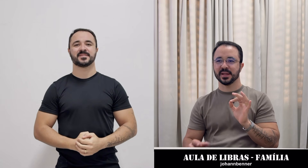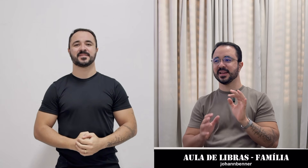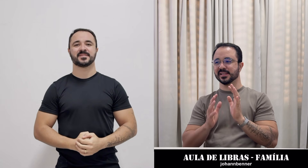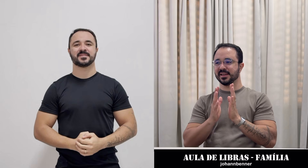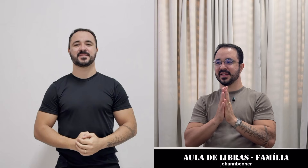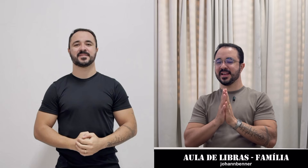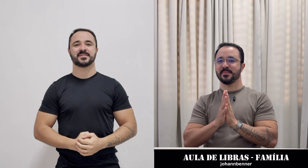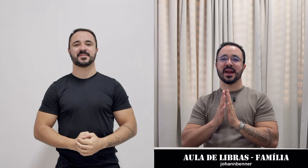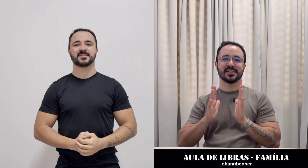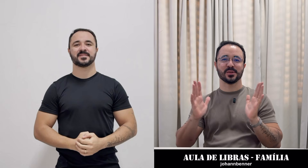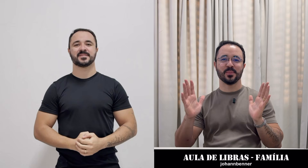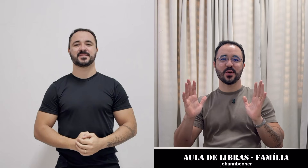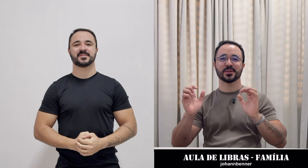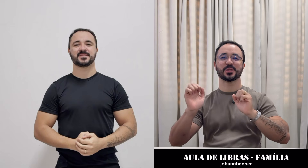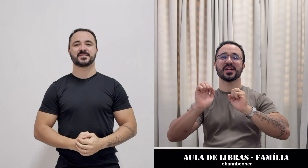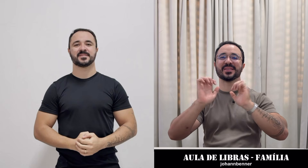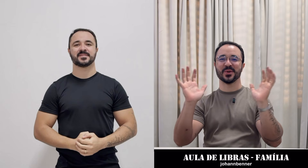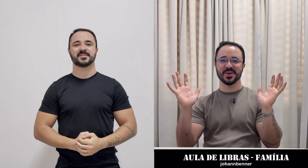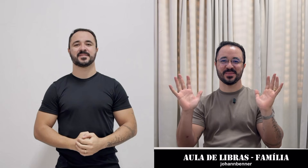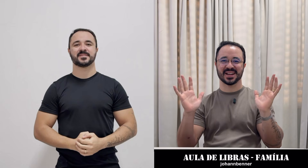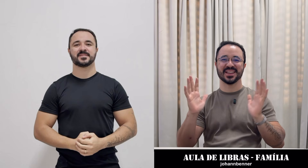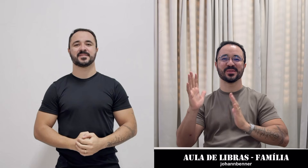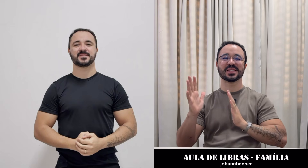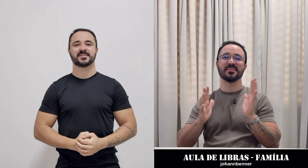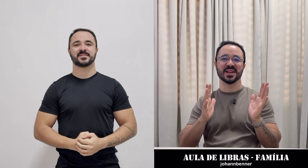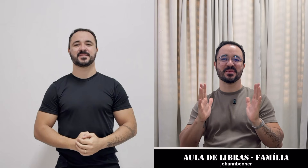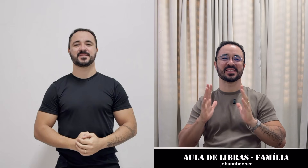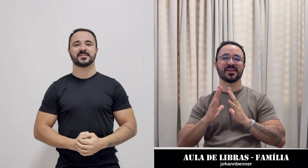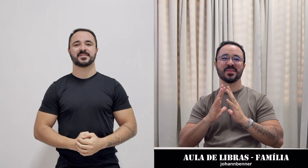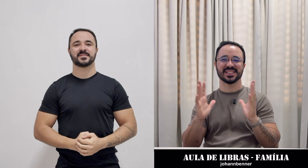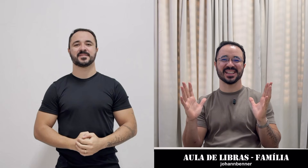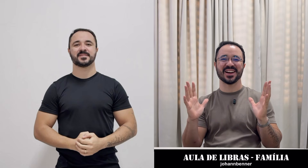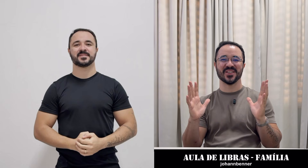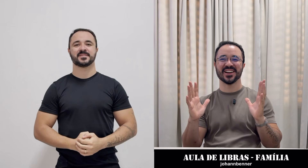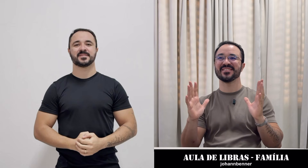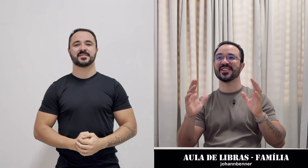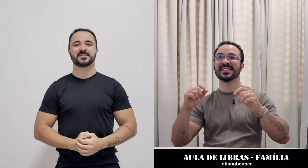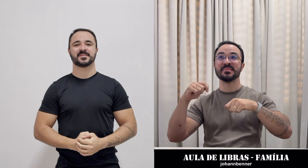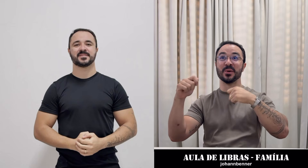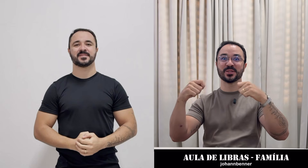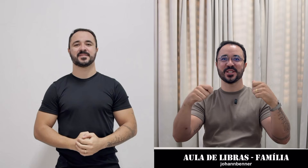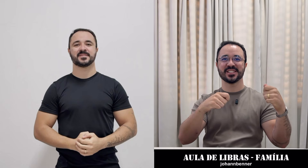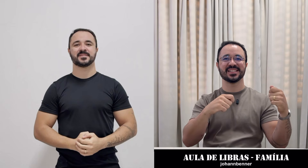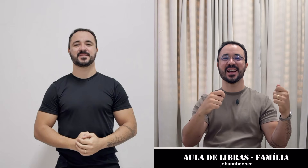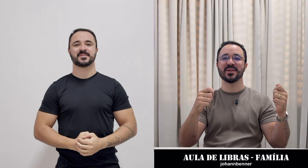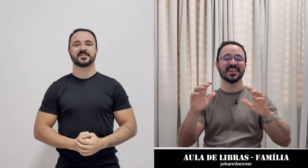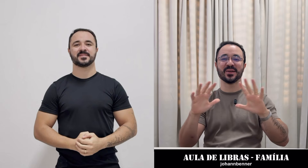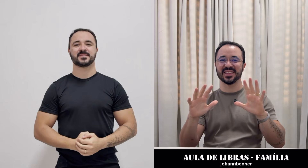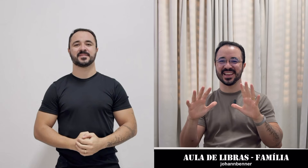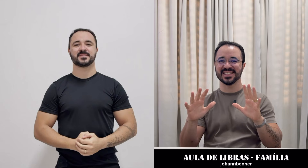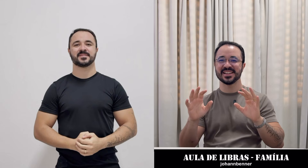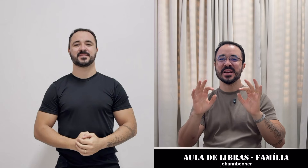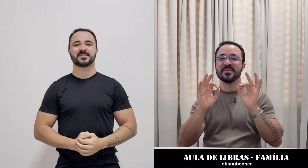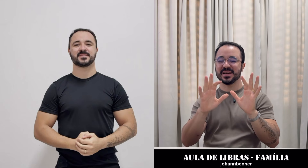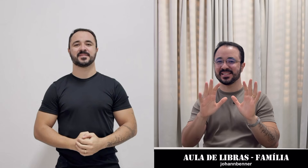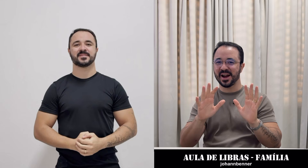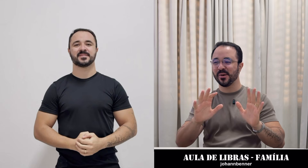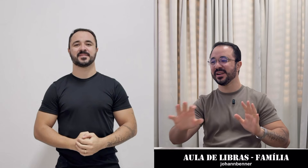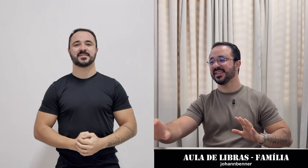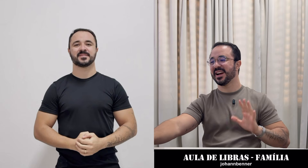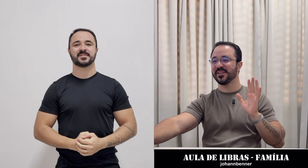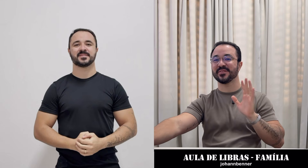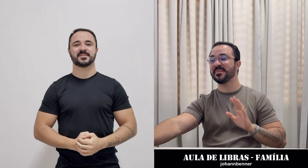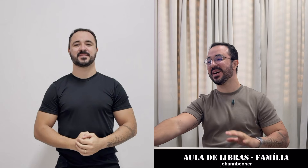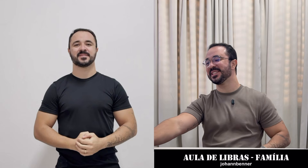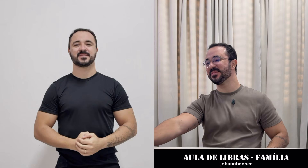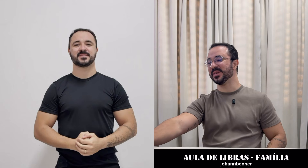Pronto, beleza. Parece um pouco assustador, para quem não sabe Libras, está começando agora e vê esse monte de sinal aqui e não entende, mas